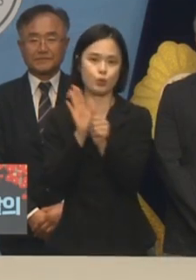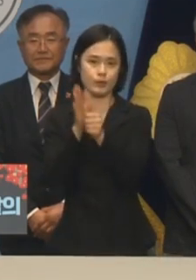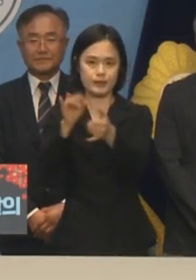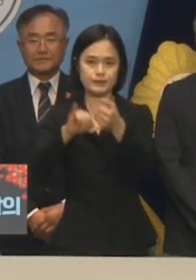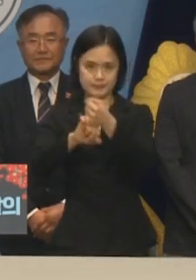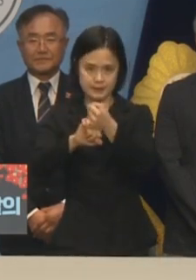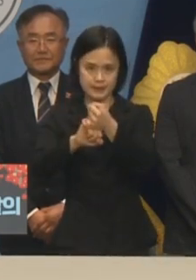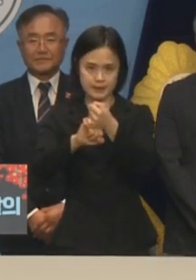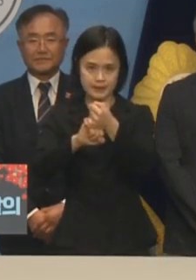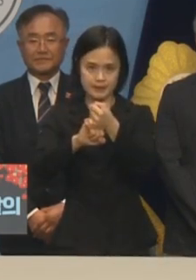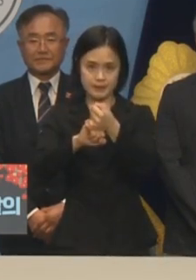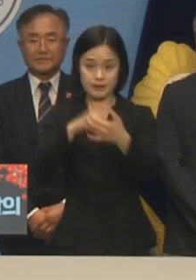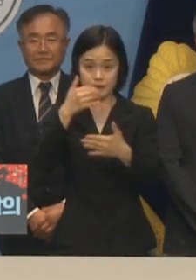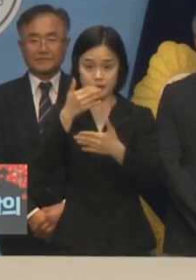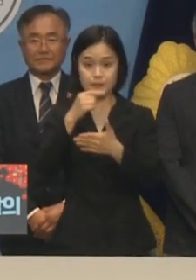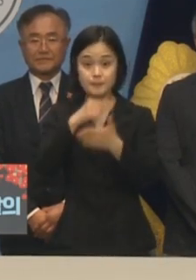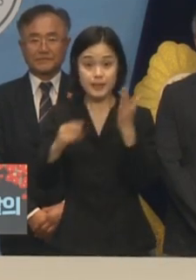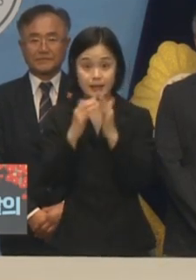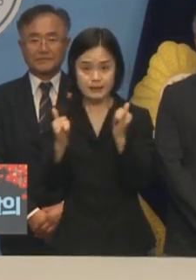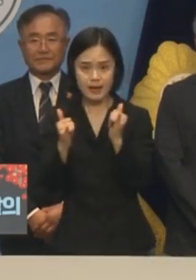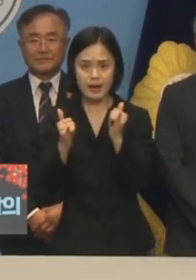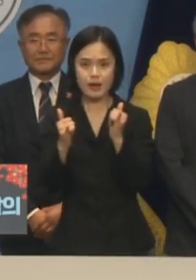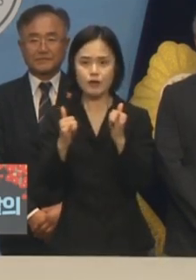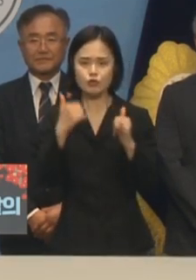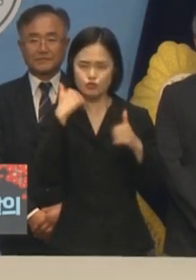국가가 책임지도록 하겠습니다.